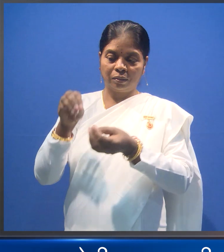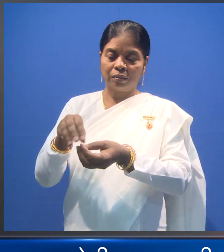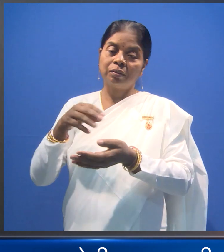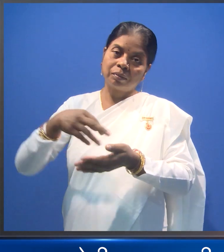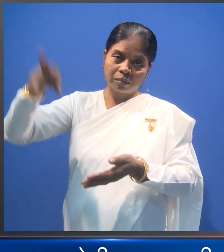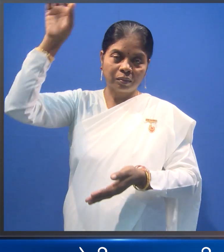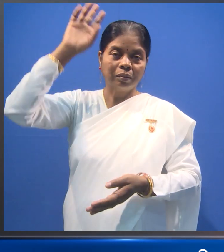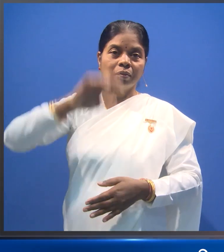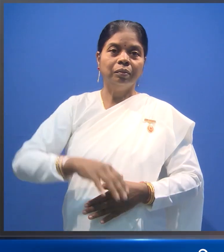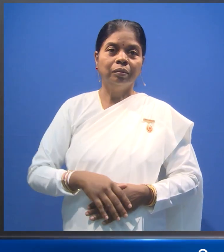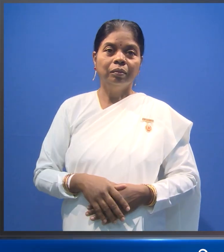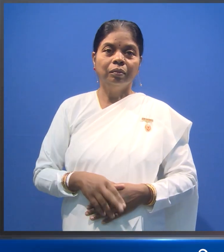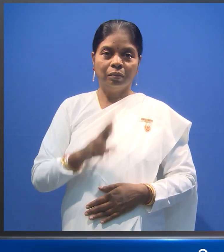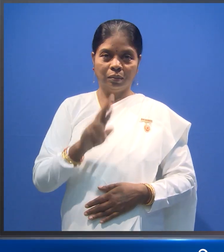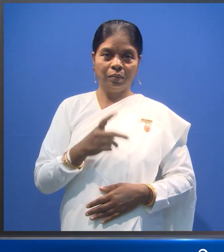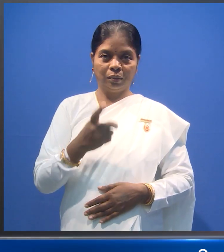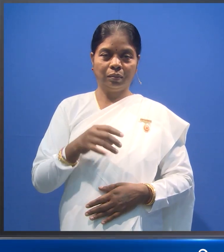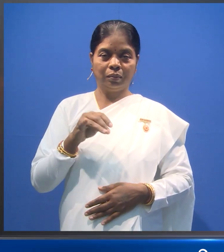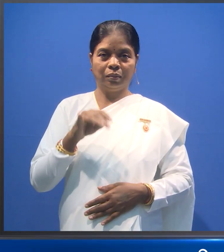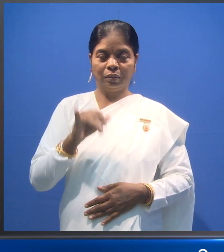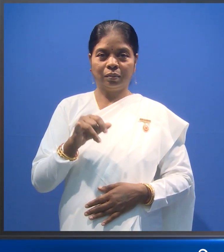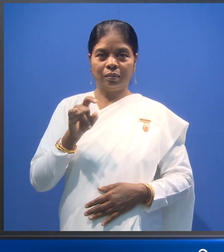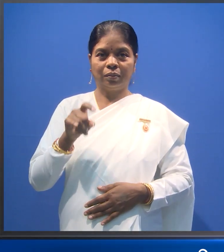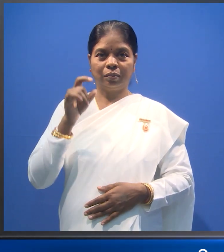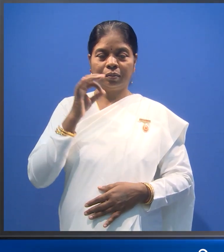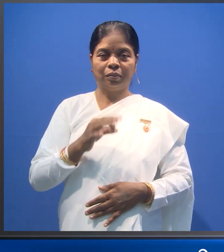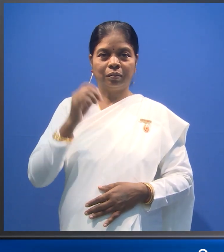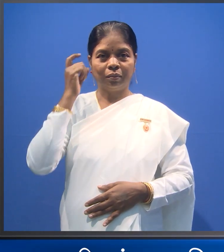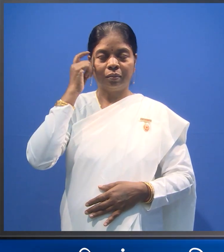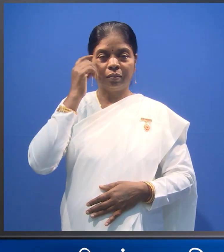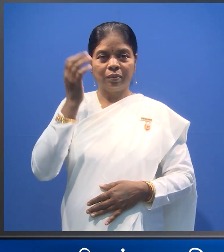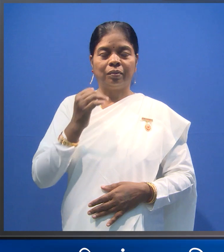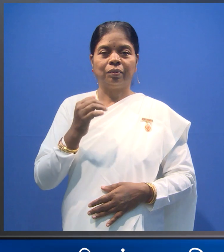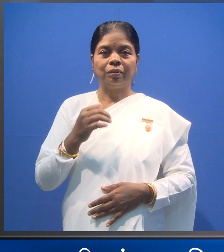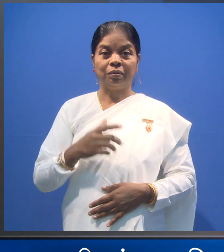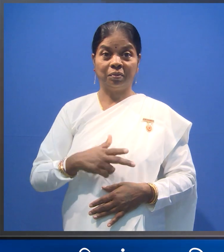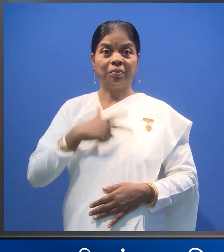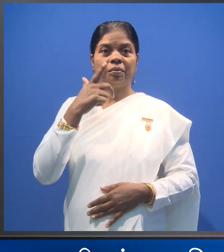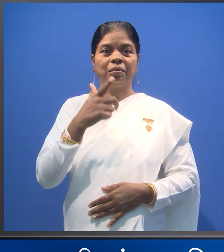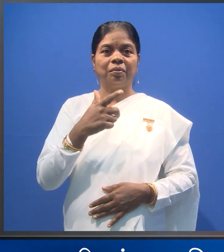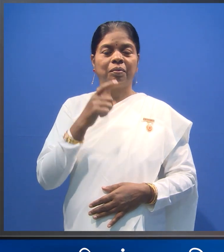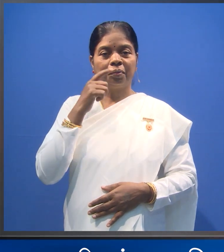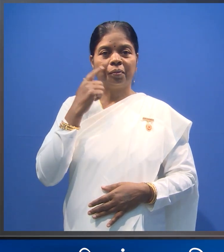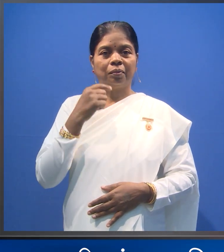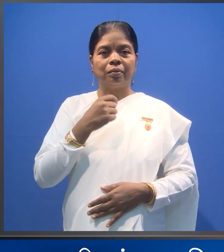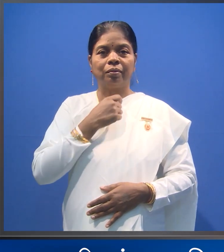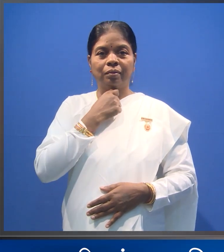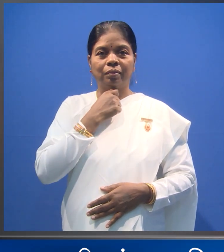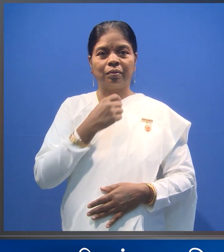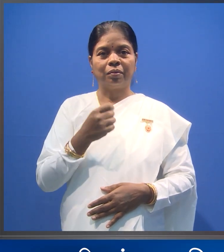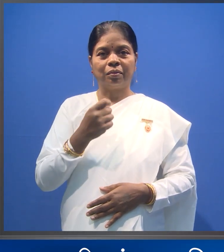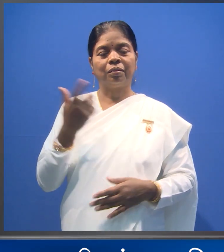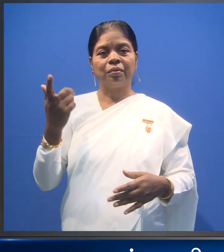जा. राजाच्या ही गोष्ट लक्षात आली की संतुष्ट व्यक्तीच खरा श्रीमंत